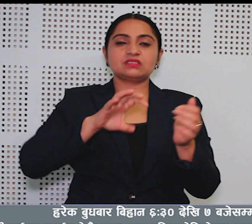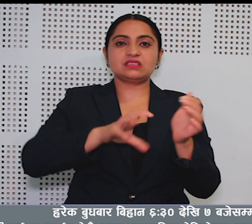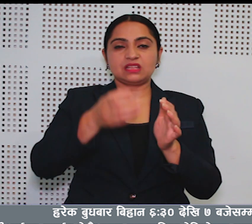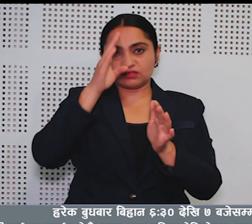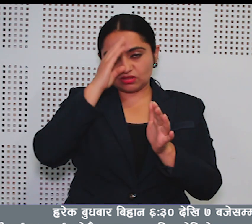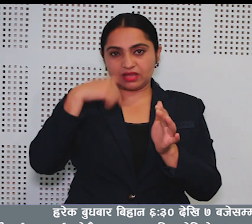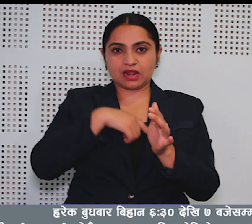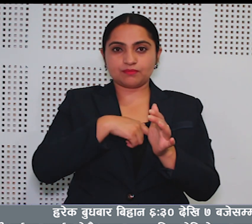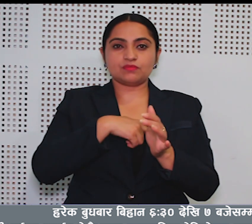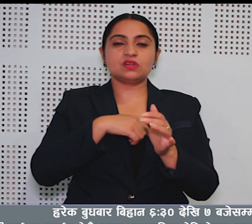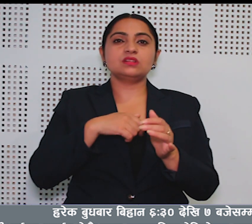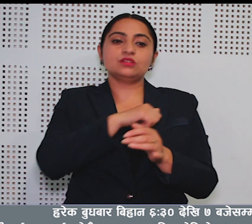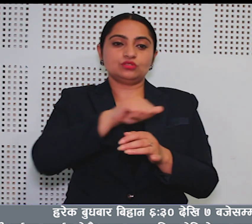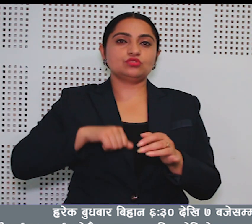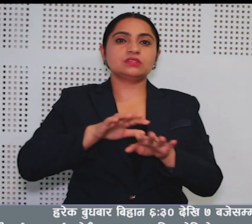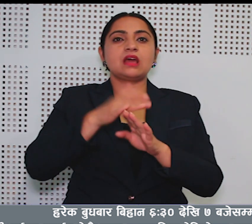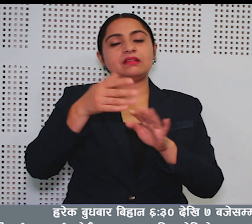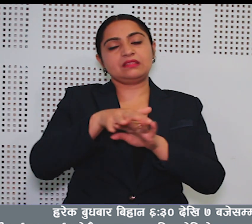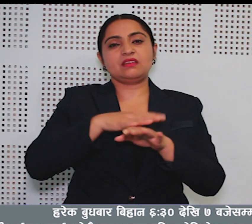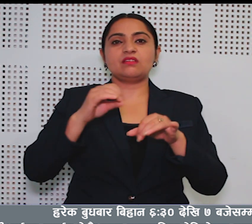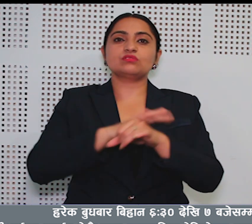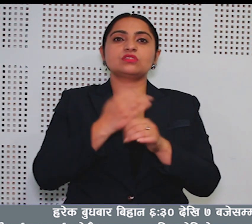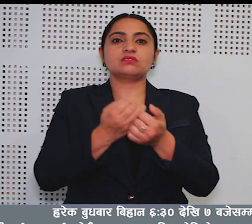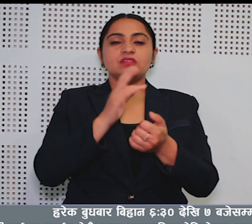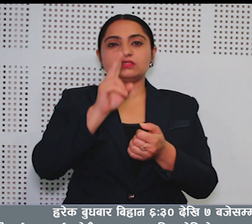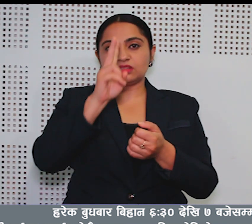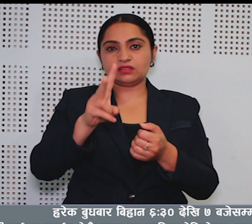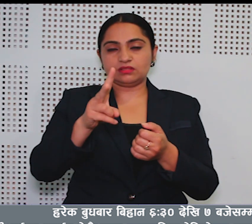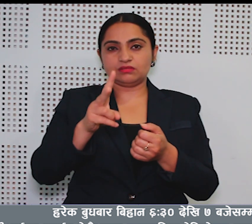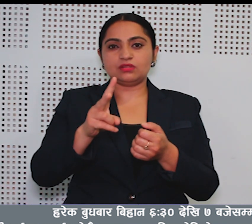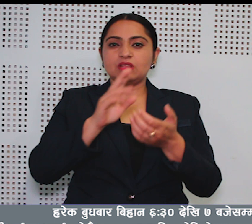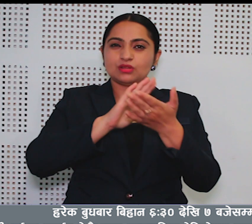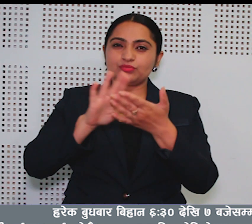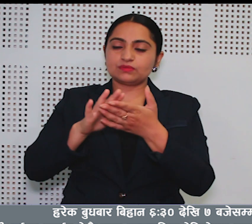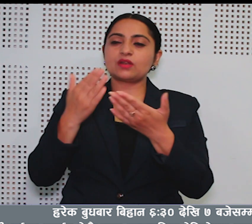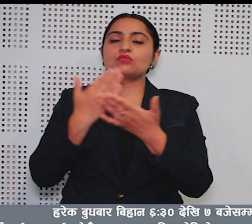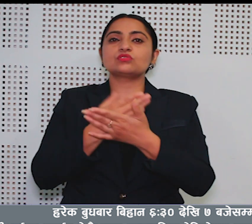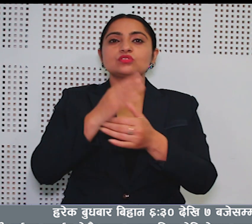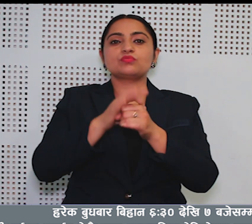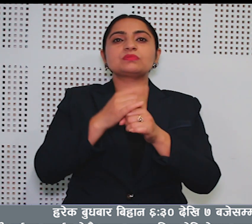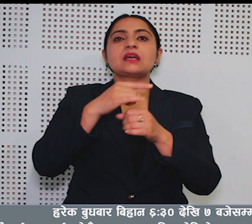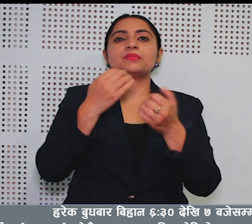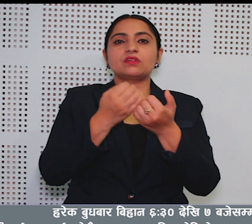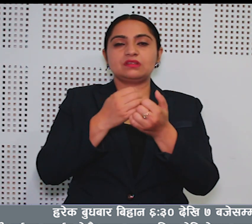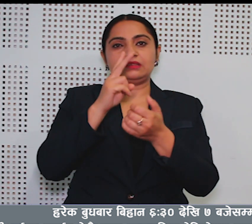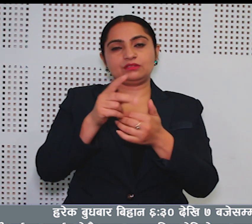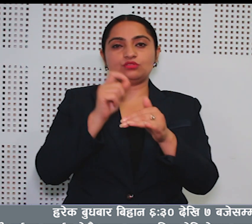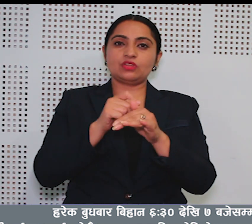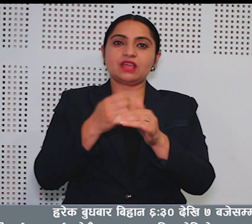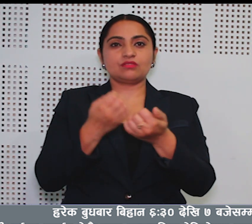हाम्रो जनसमुदायमा। अब त्यसको अब बिस्तारै हामी त्यो कसरी म्यानेजमेन्ट गर्ने त्यसको तयारीमा पनि लागि परेछ र गर्दै पनि आइरहेको थियौँ